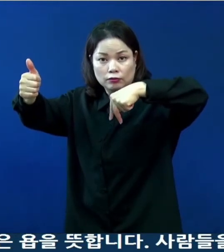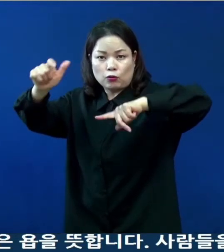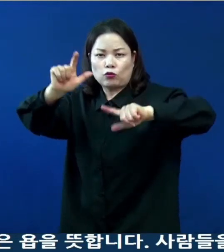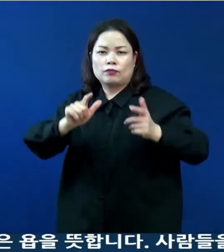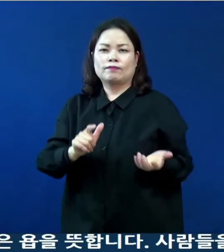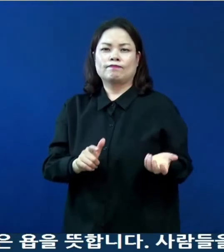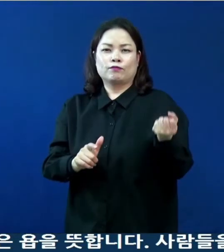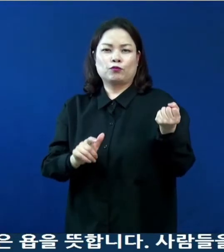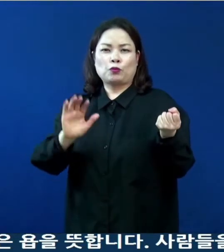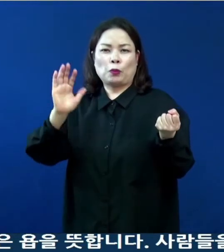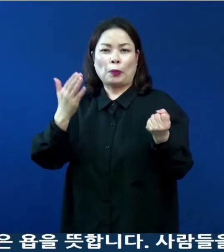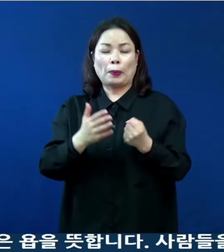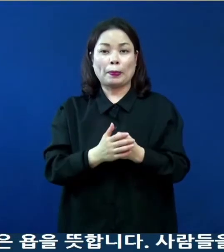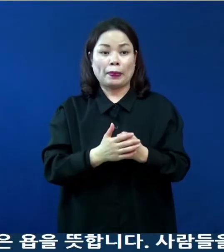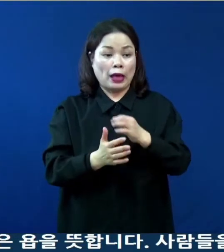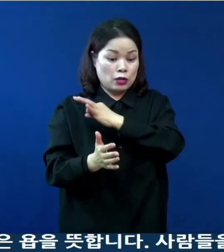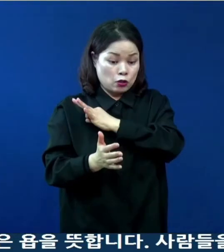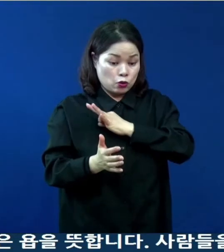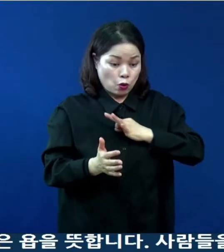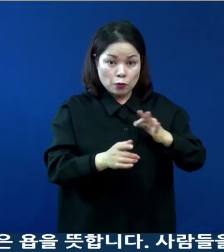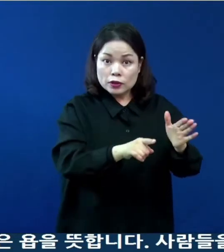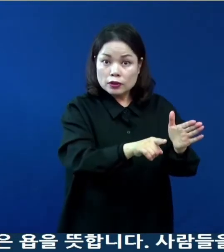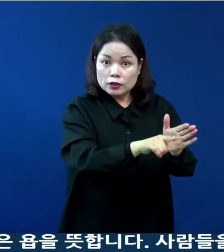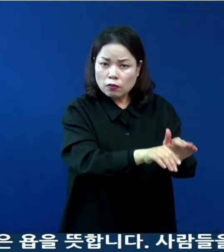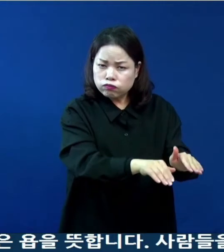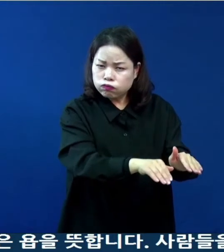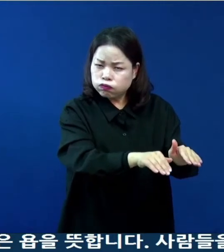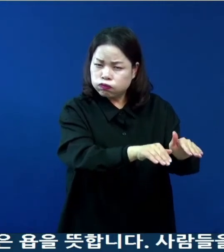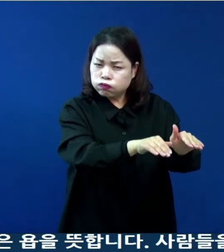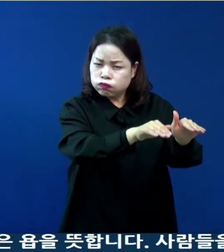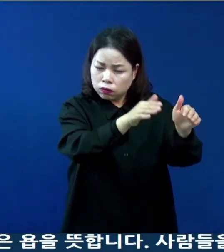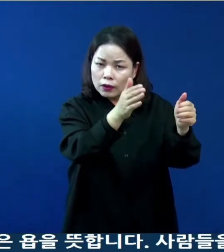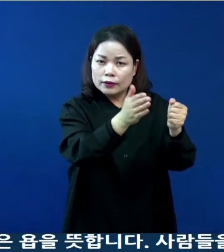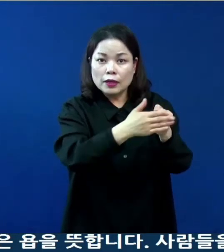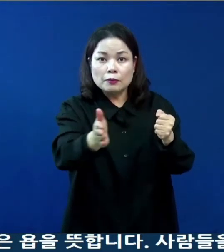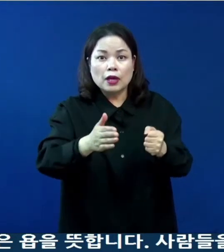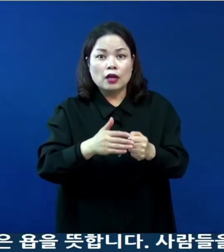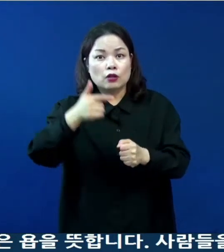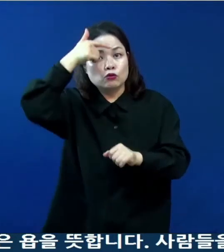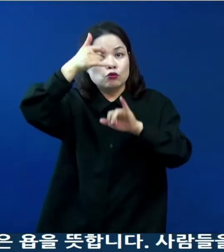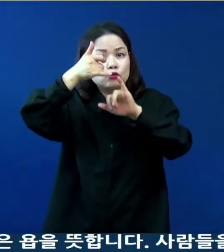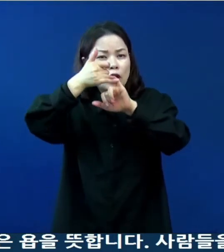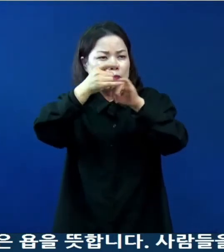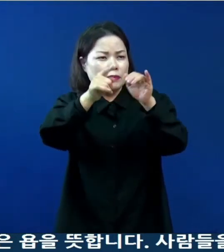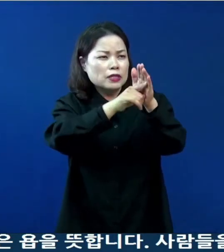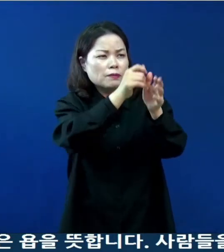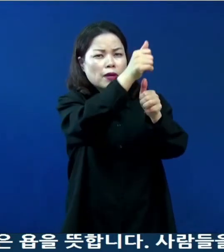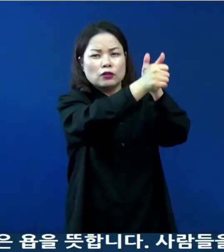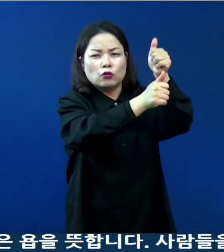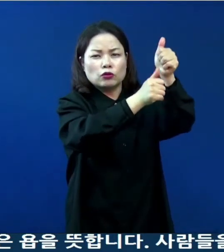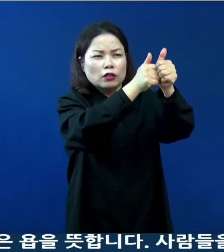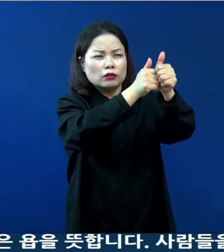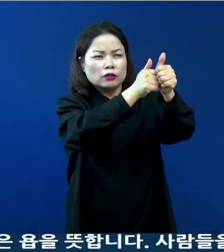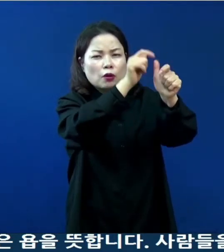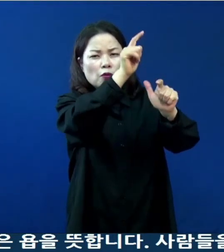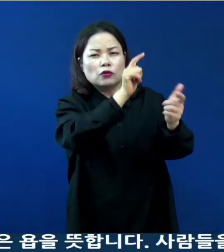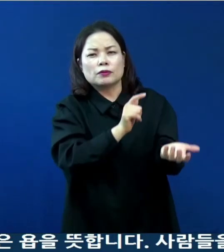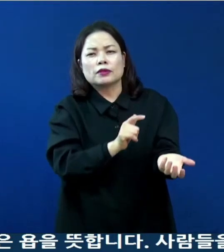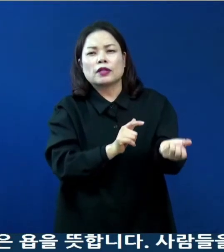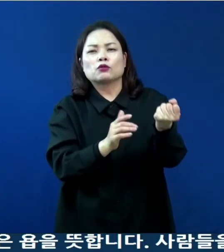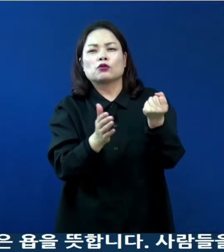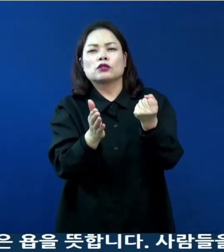갖추었습니다. 욥이 이러한 신앙적인 성숙을 갖추었기 때문에, 구약에 있는 믿음의 선진들의 모습을 갖추었기